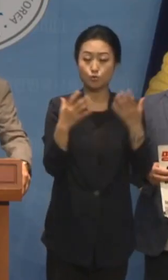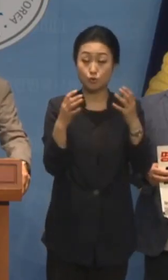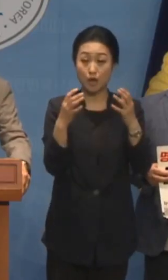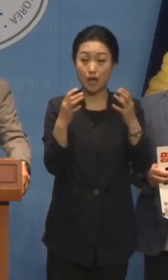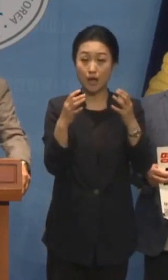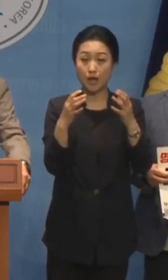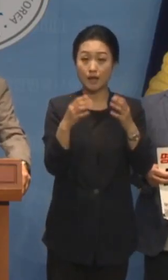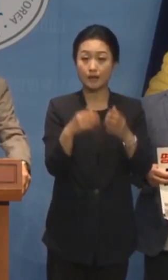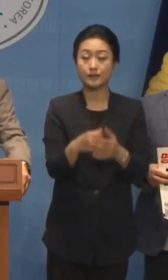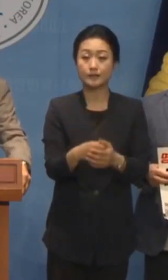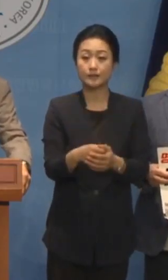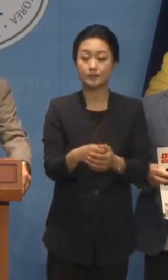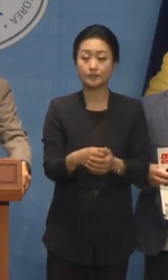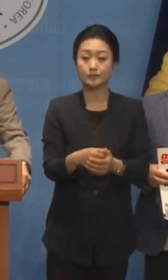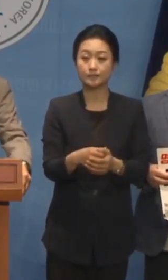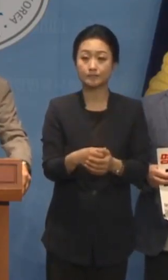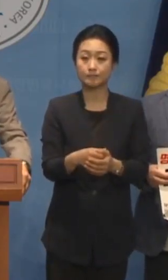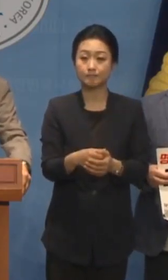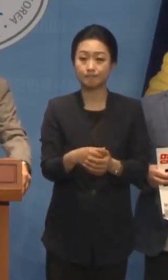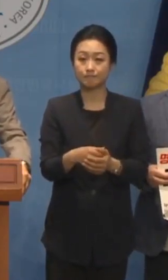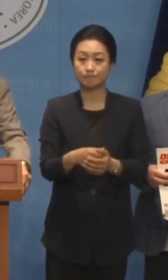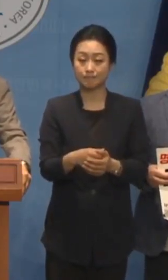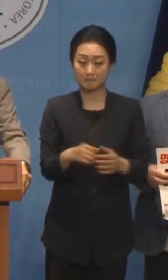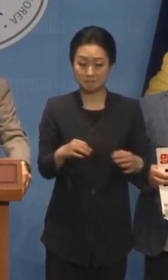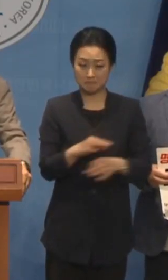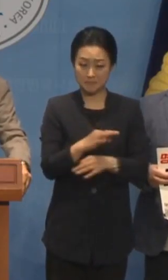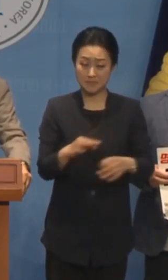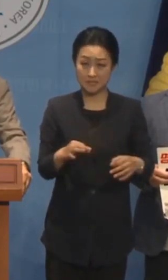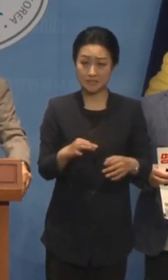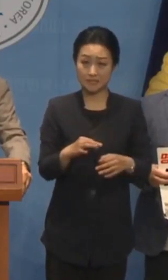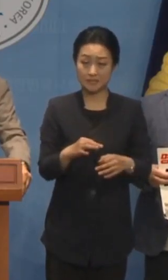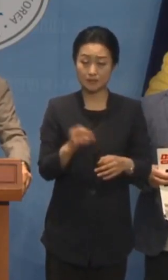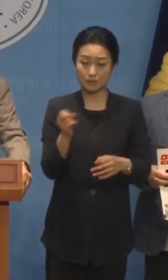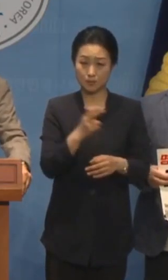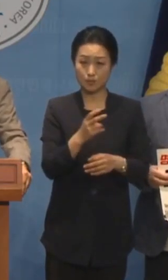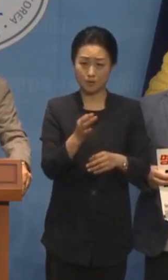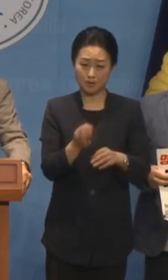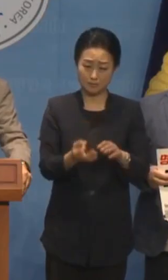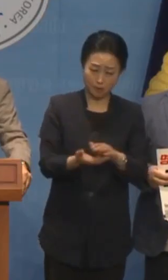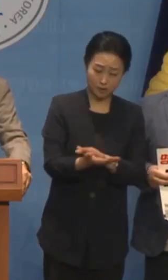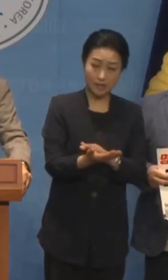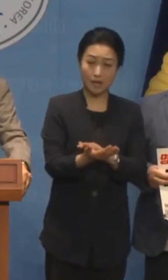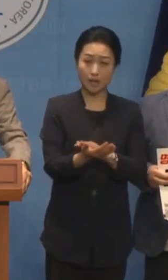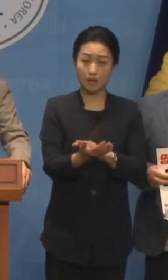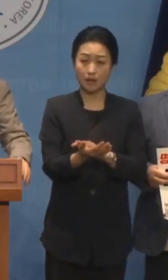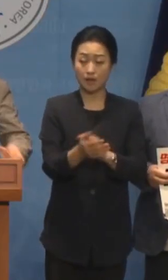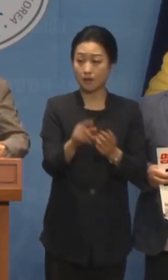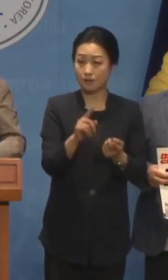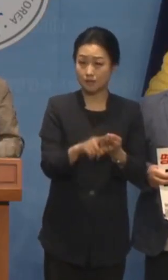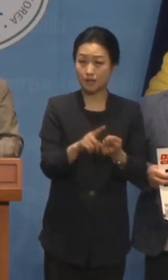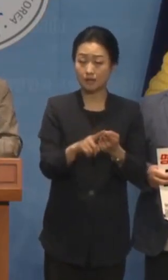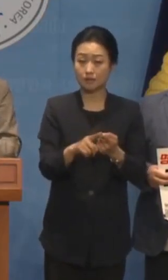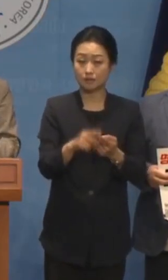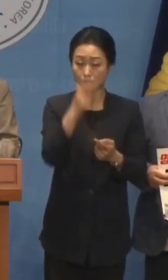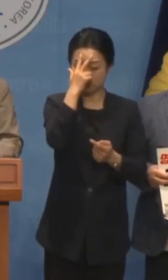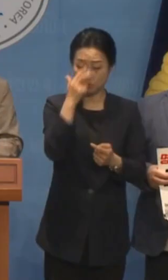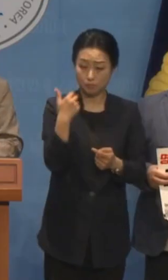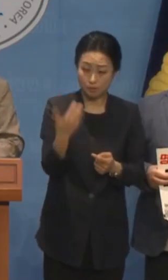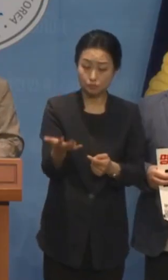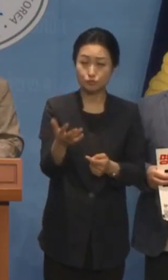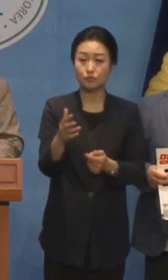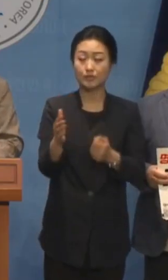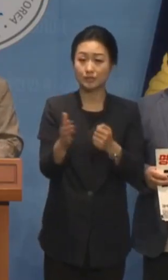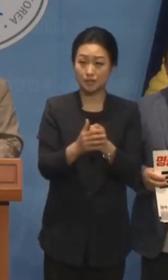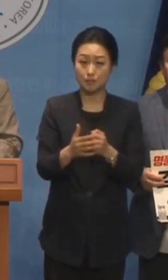국가의 이런 청렴도를 근간을 흔드는 되지도 않는 규정들을 지금